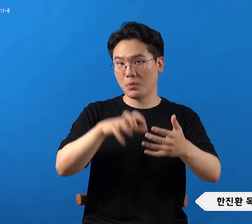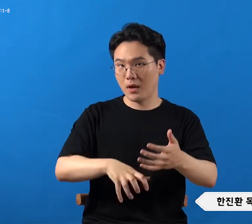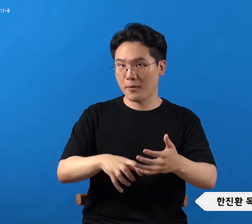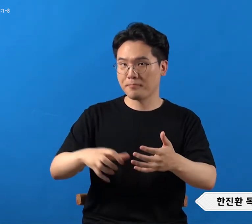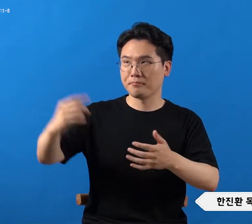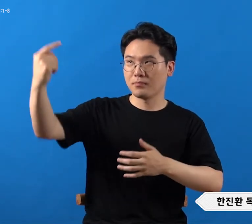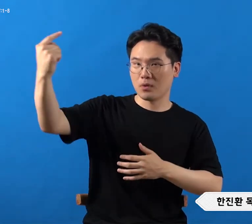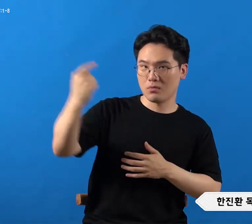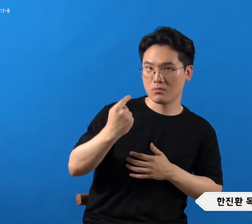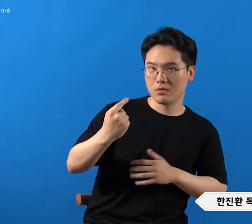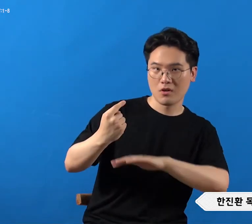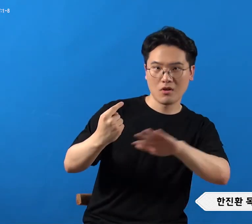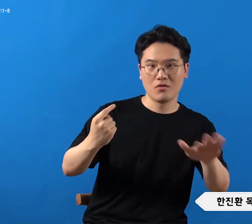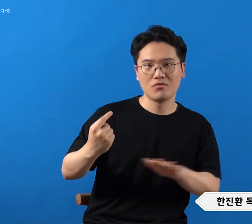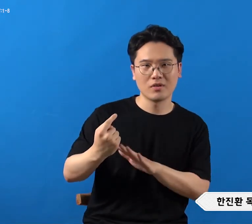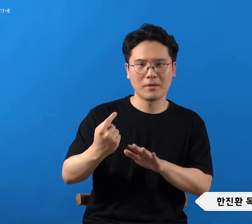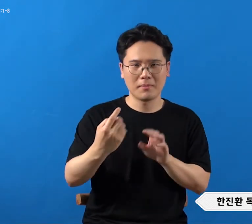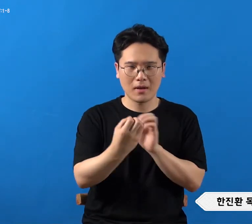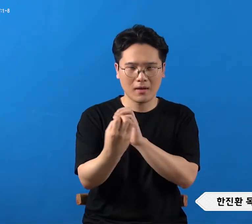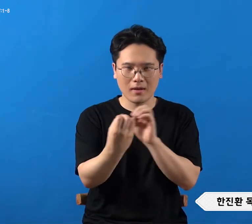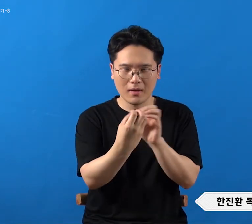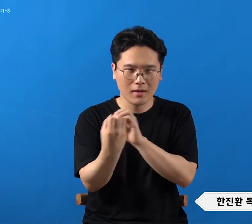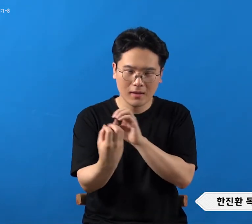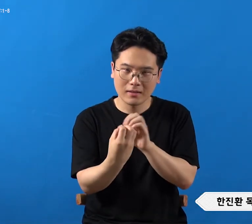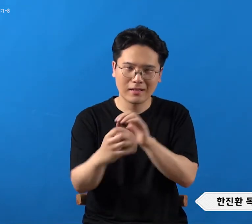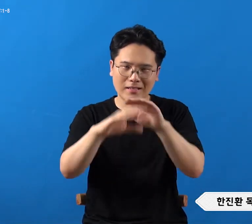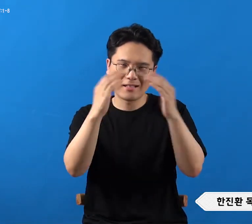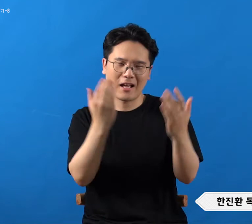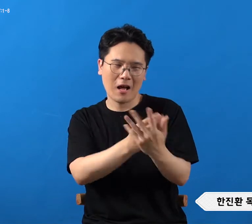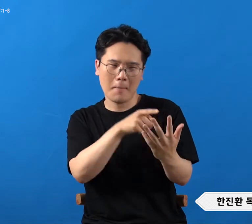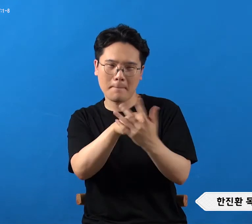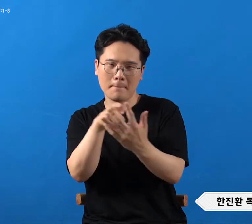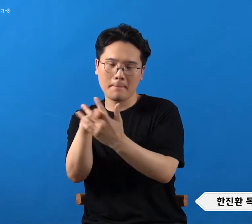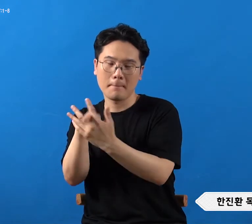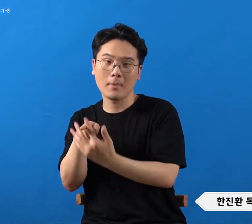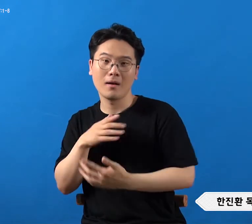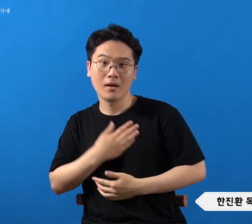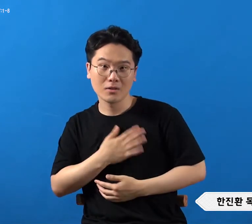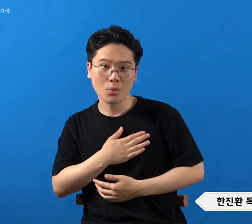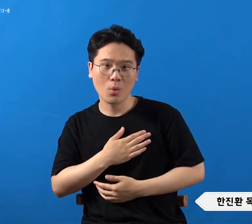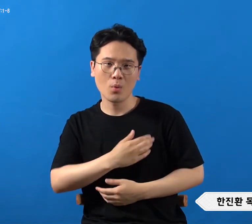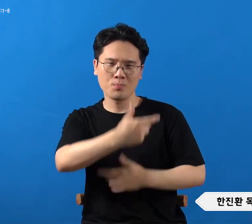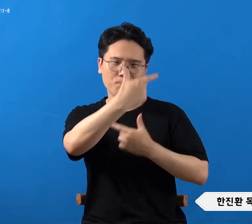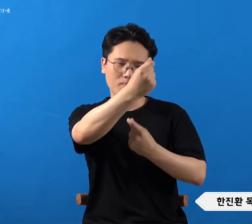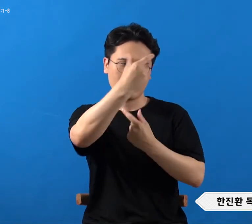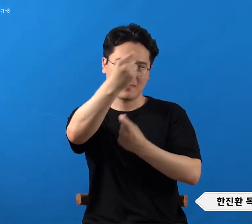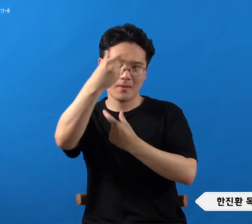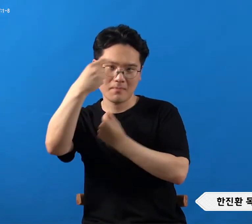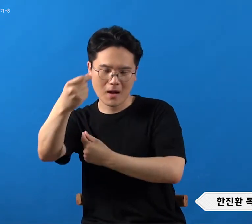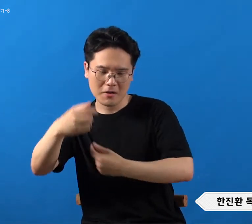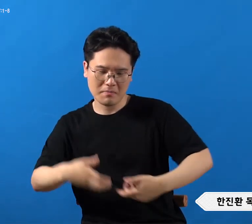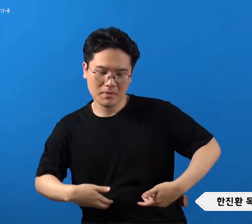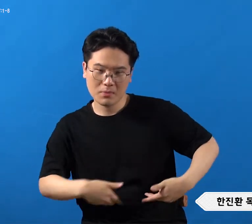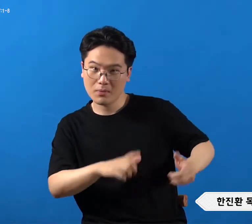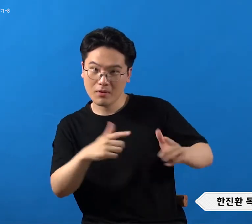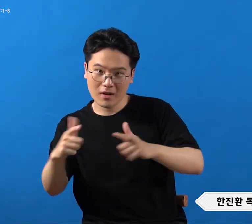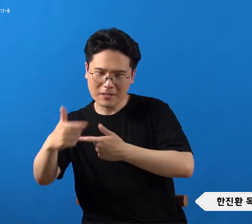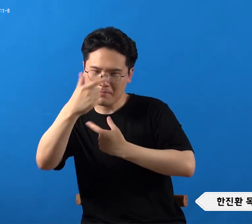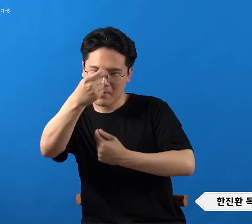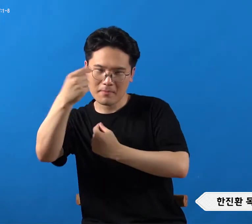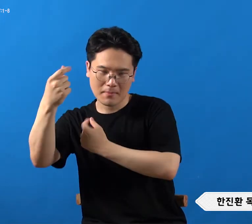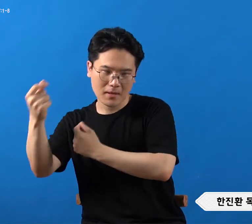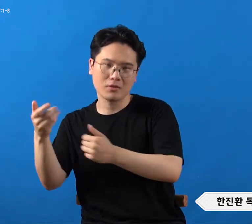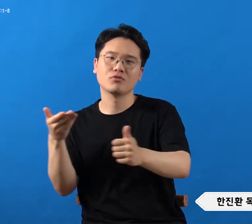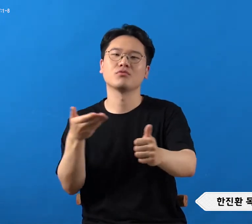말 하나까지도 다 아시고 꼭 필요한 시점에 꼭 필요한 장소로 보내시는, 인도하시는